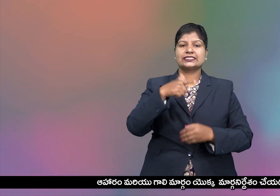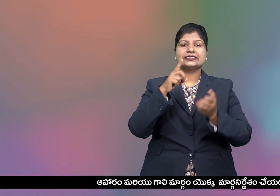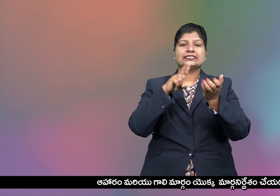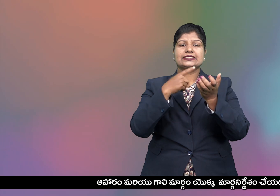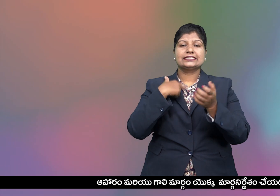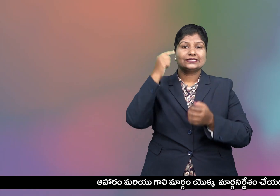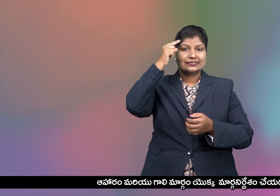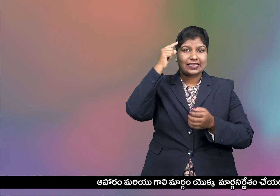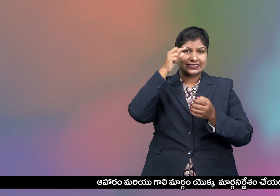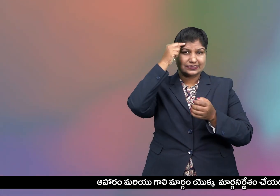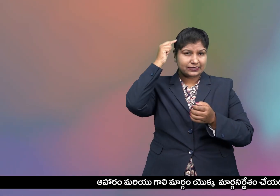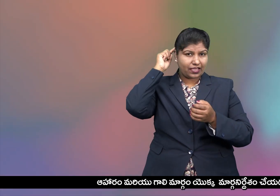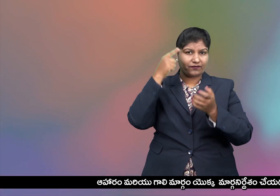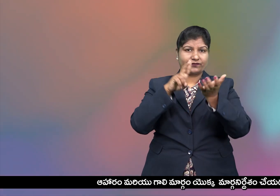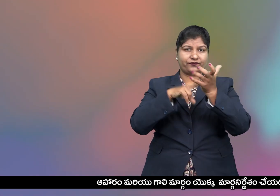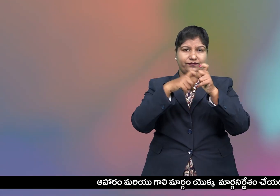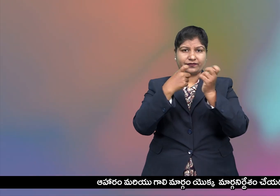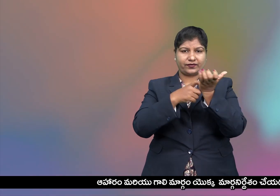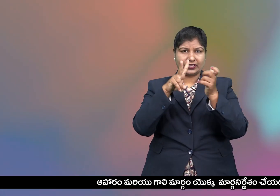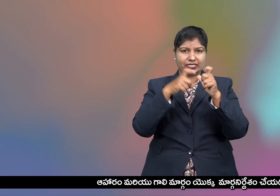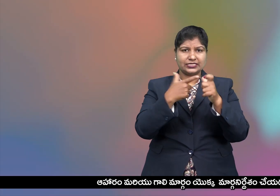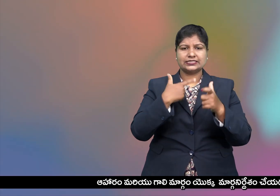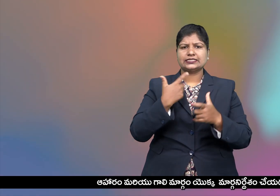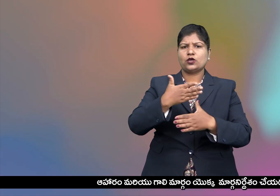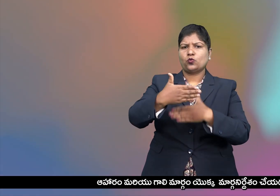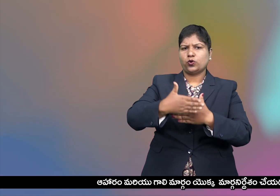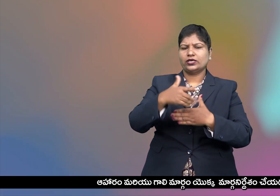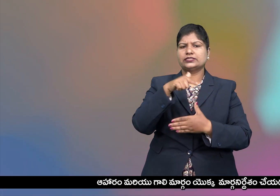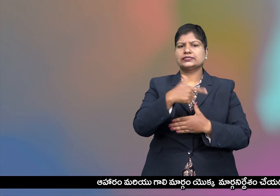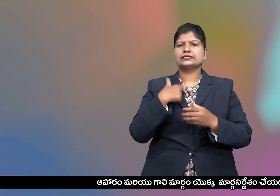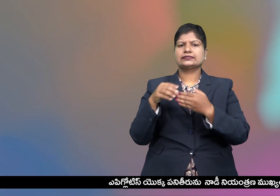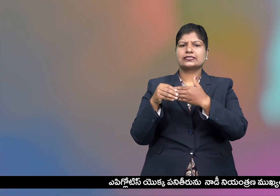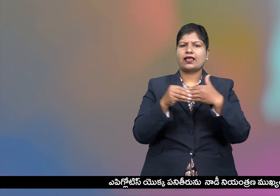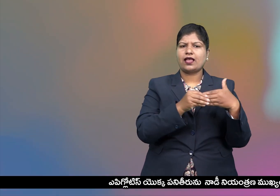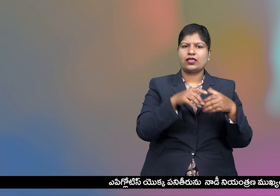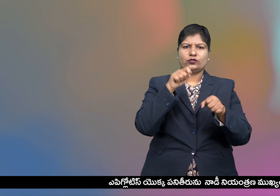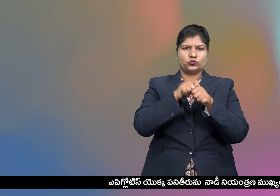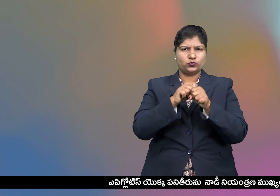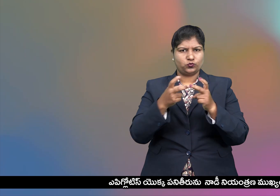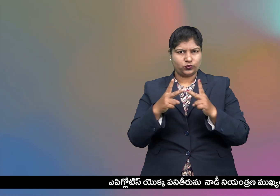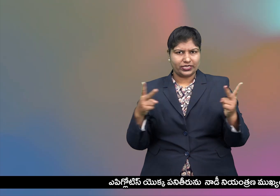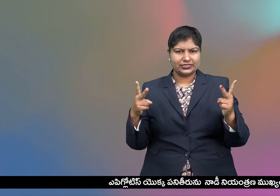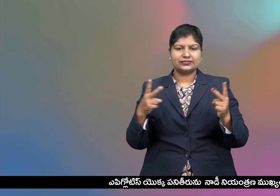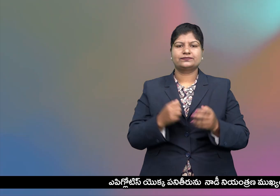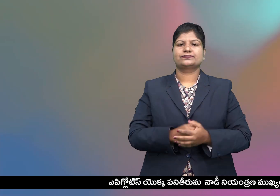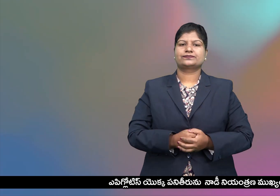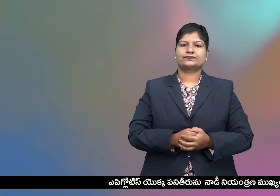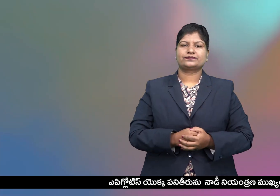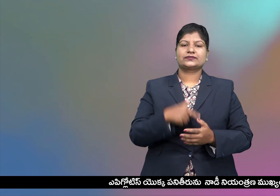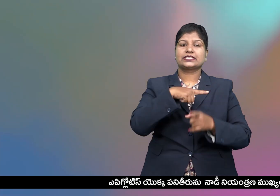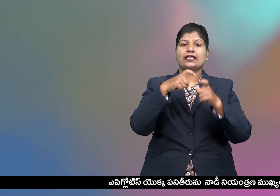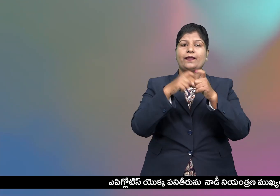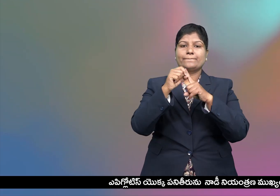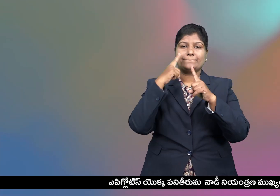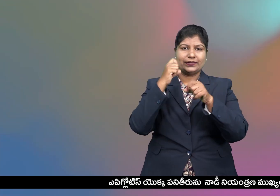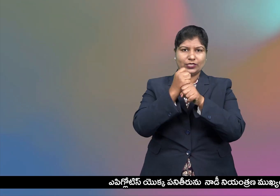ఆహారం మరియు గాలి మార్గం యొక్క మార్గనిర్దేశం చేయడంలో ఎపిగ్లోటిస్ యొక్క పనితీరును